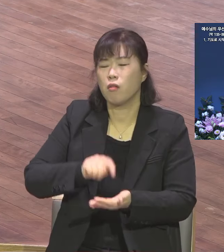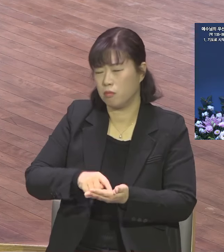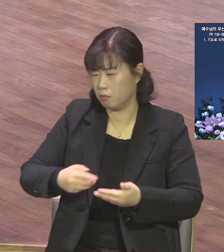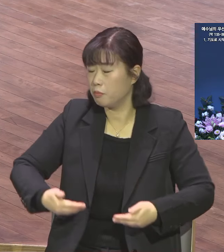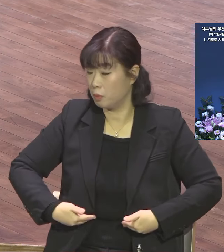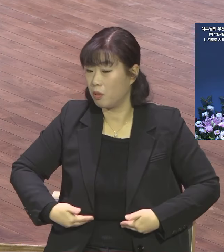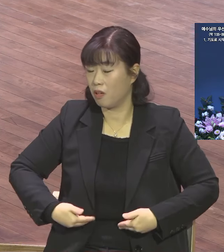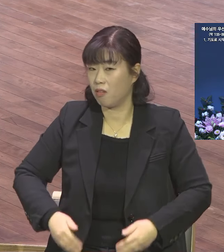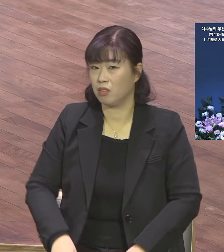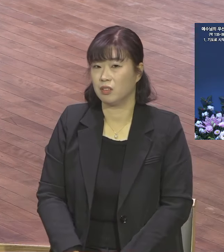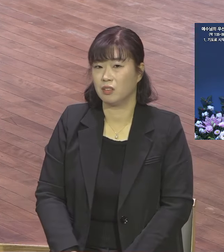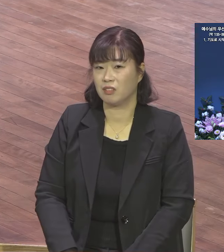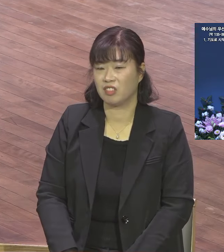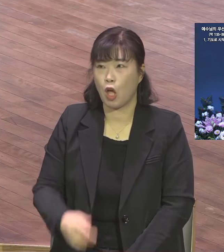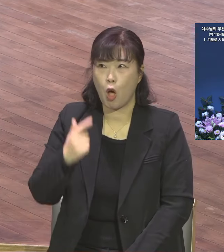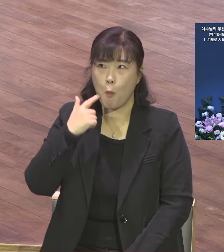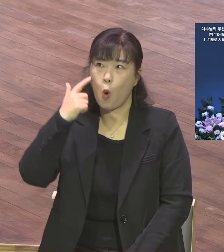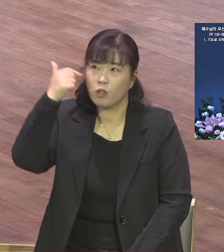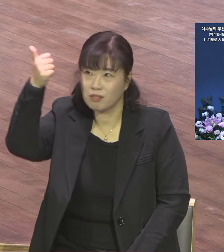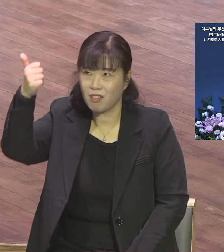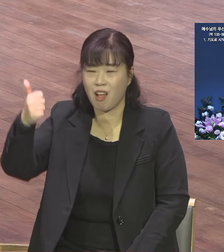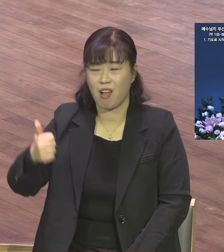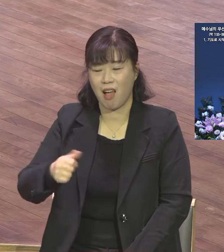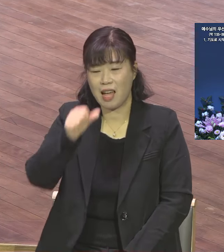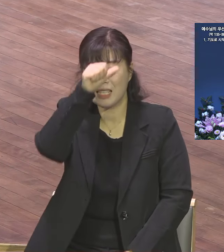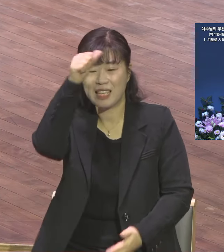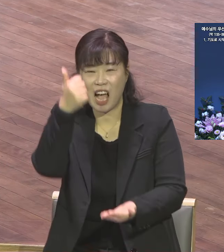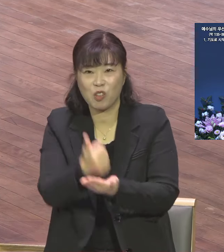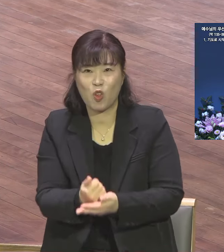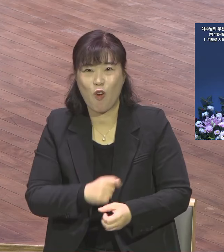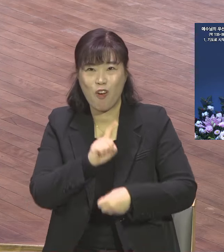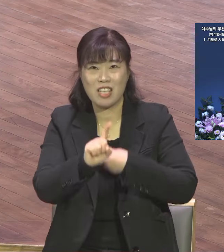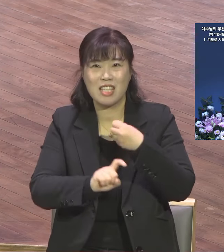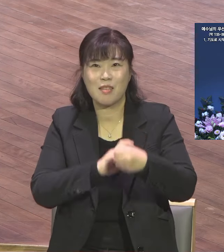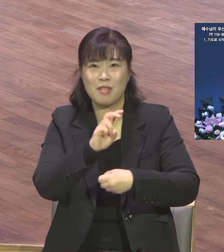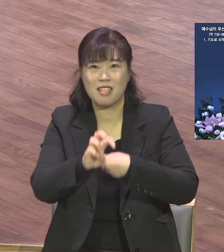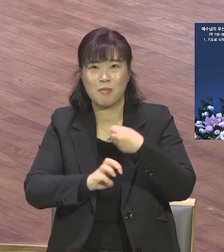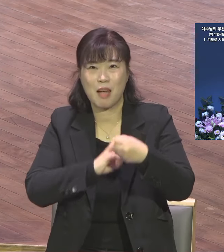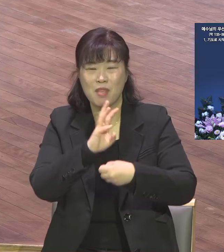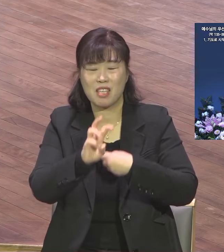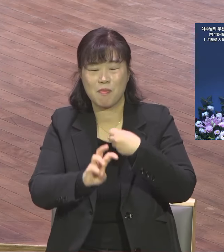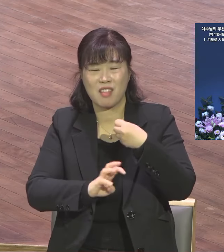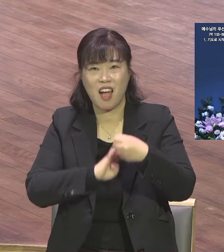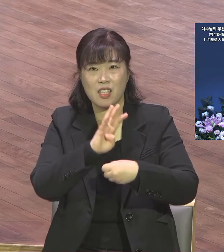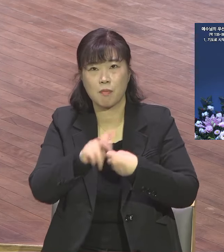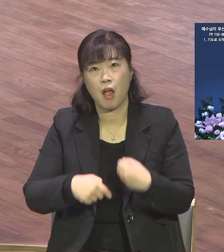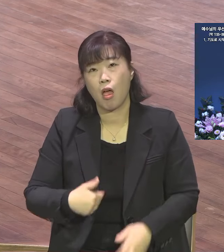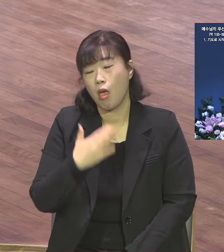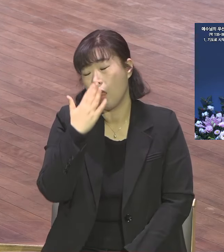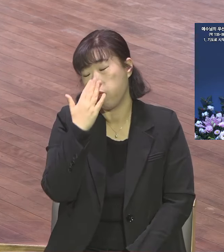됐든 교회사를 오래 수십 년 못해신하게 했던 예수 처음 믿는 어린아이처럼